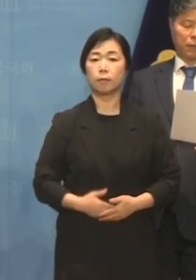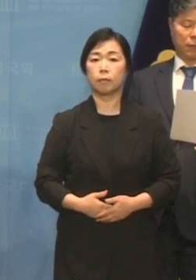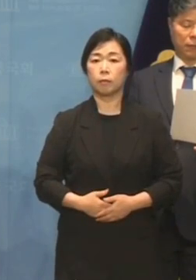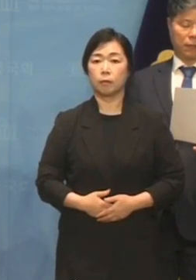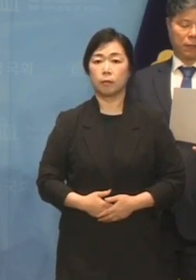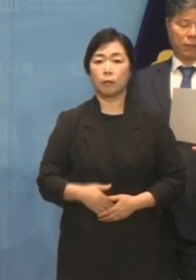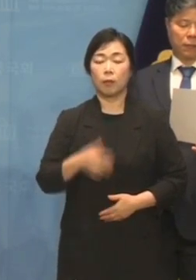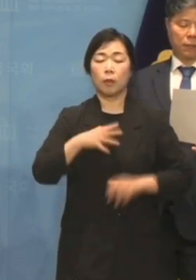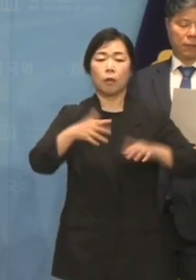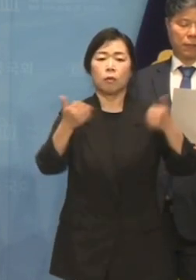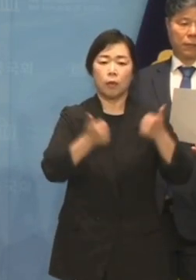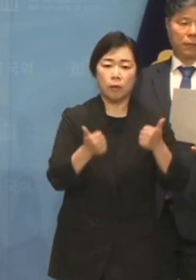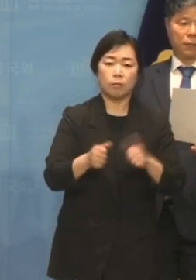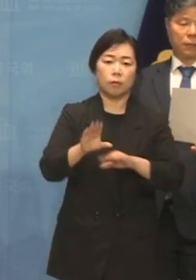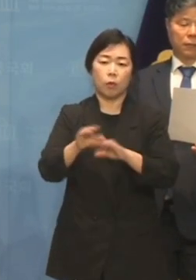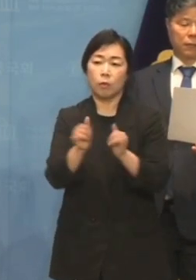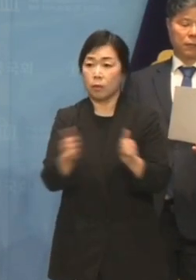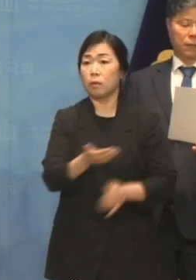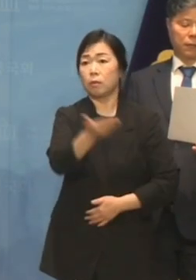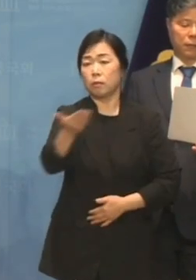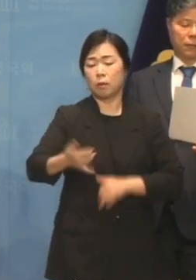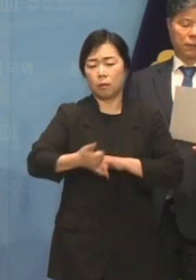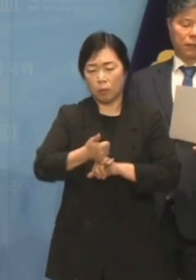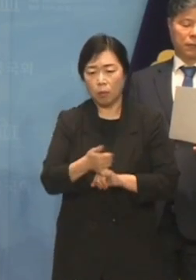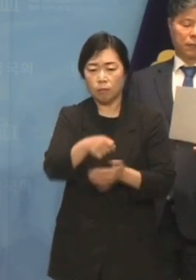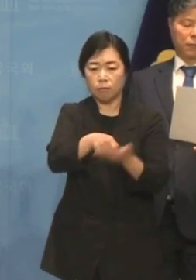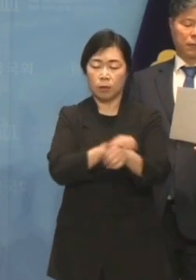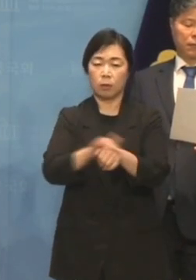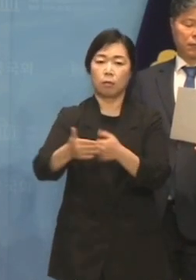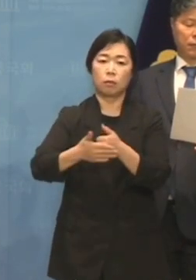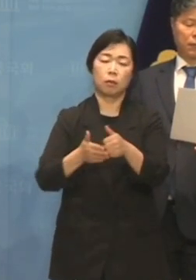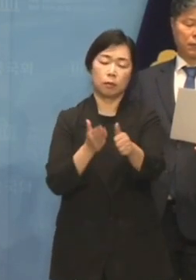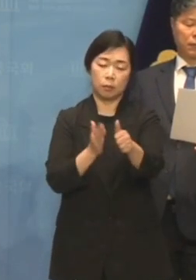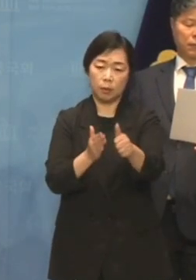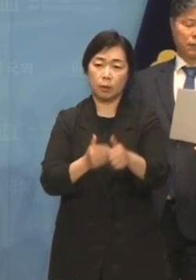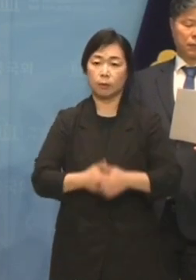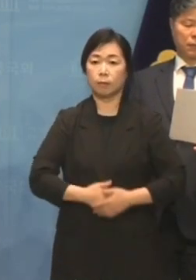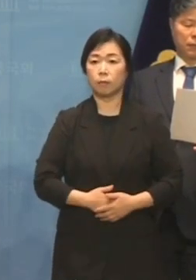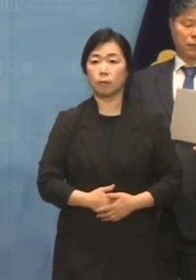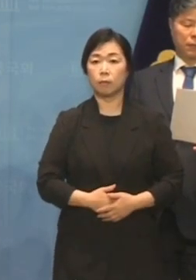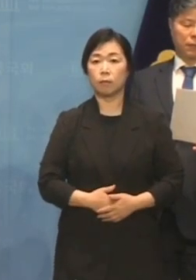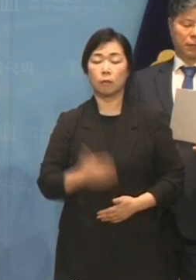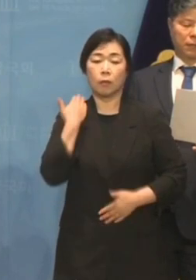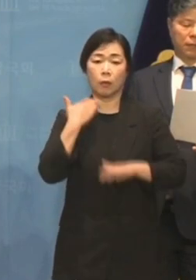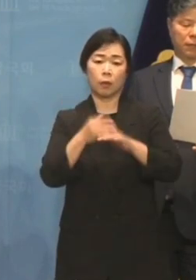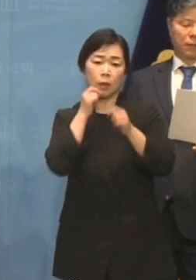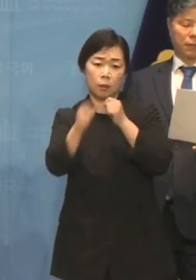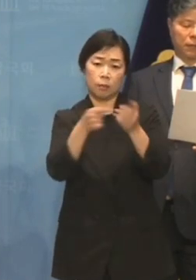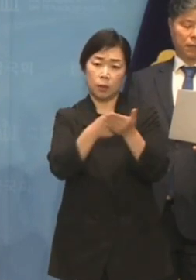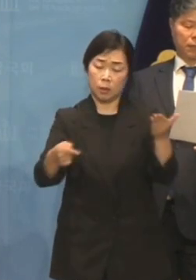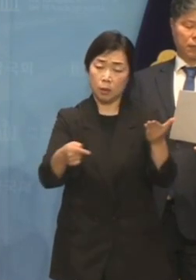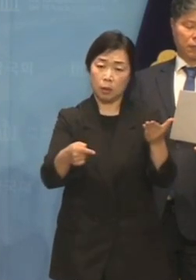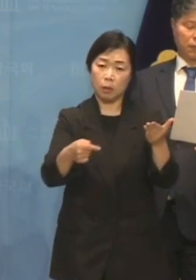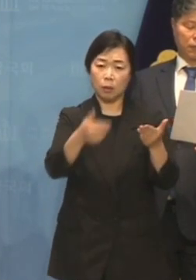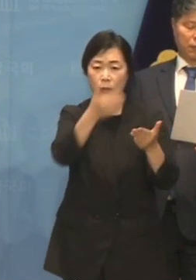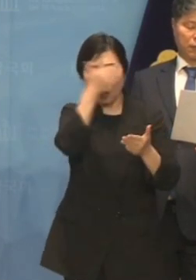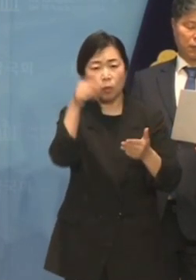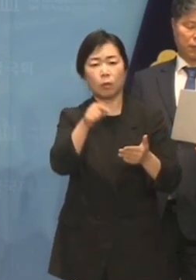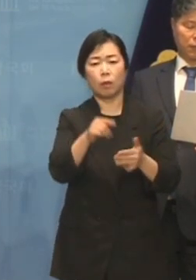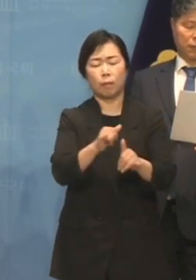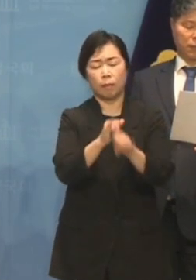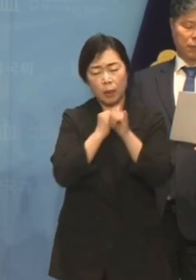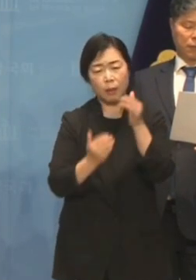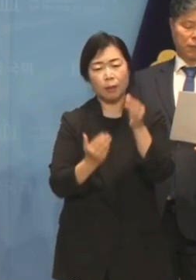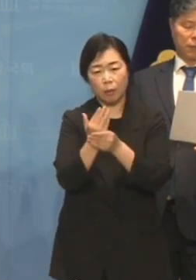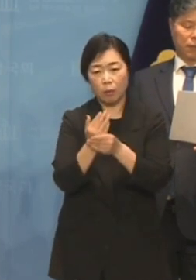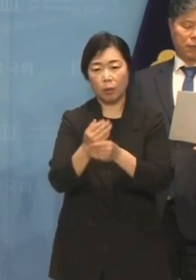같은 국회의원, 언론인 여러분도 꼭 좀 도와주십시오. 전세 사기 피해 청년들의 극단적인